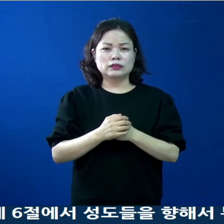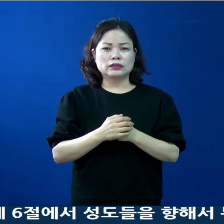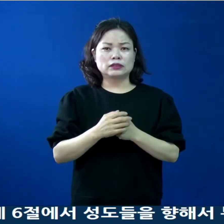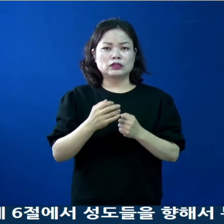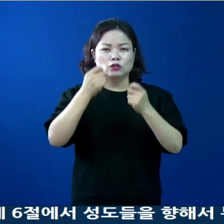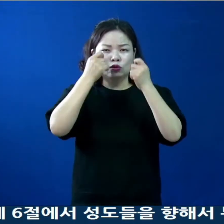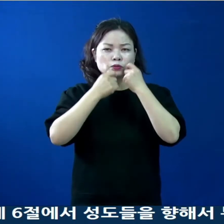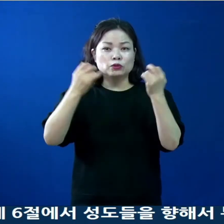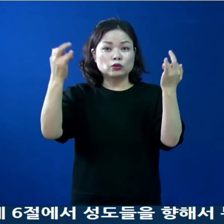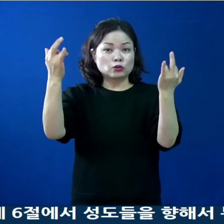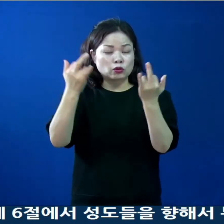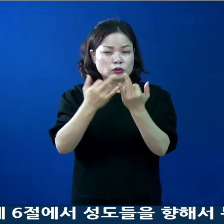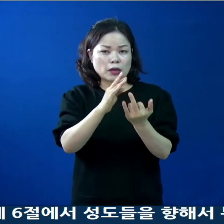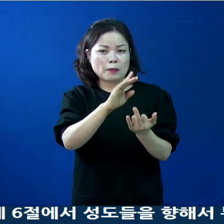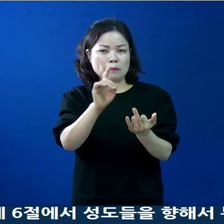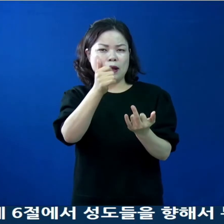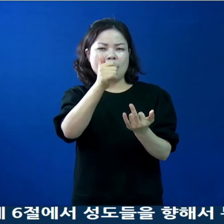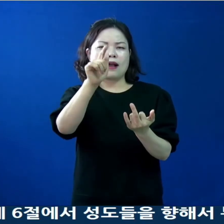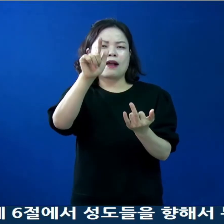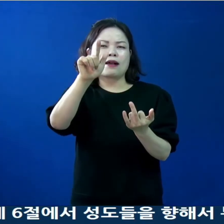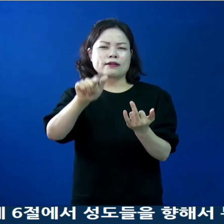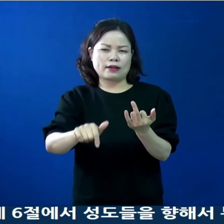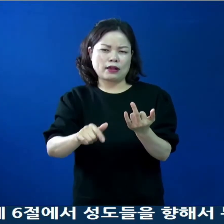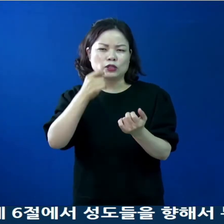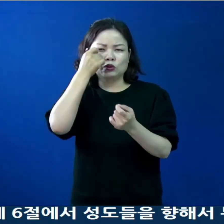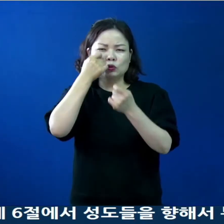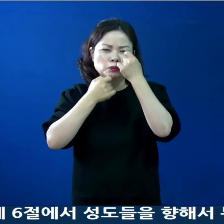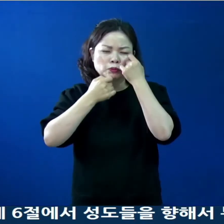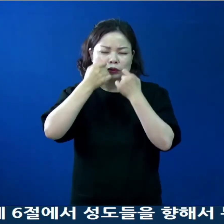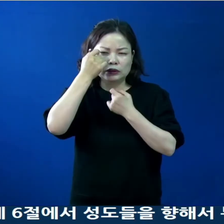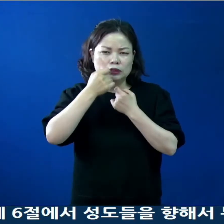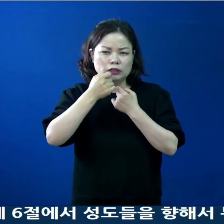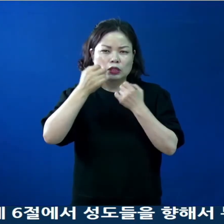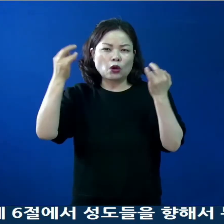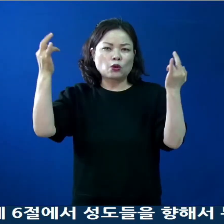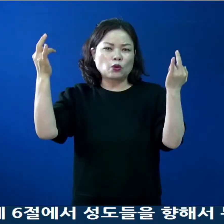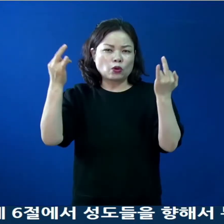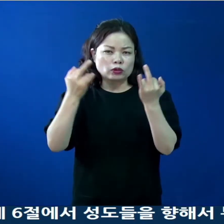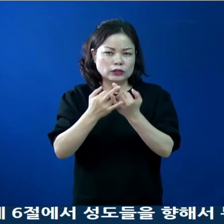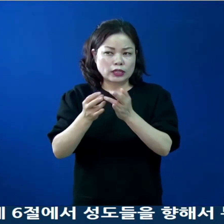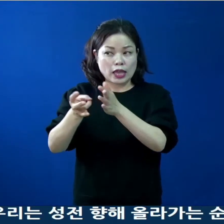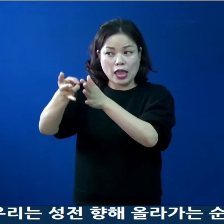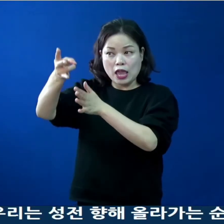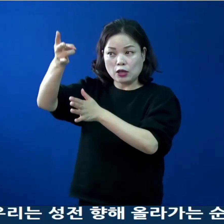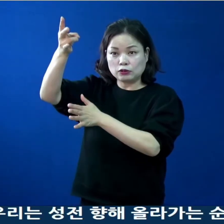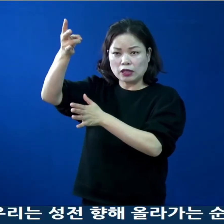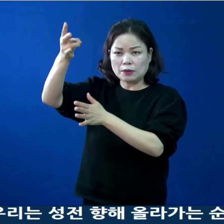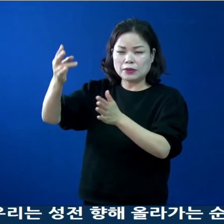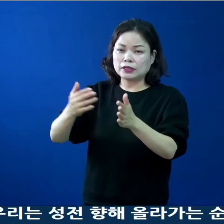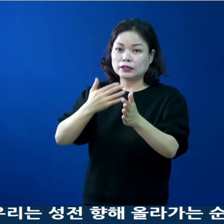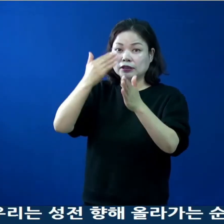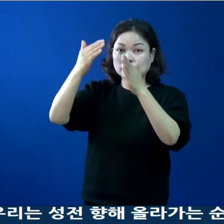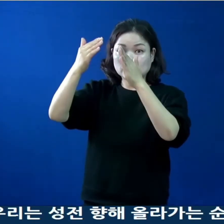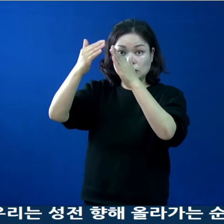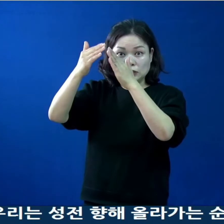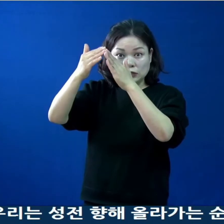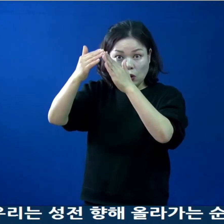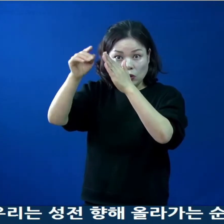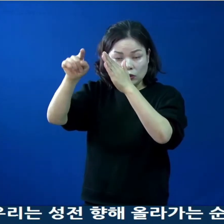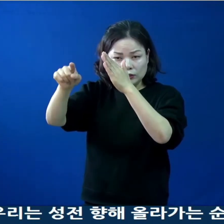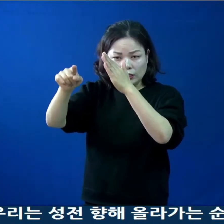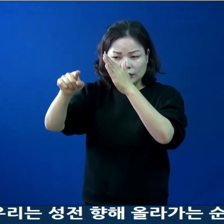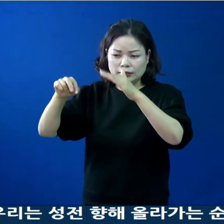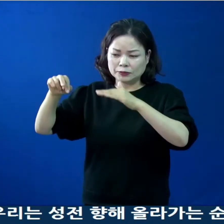골짜기라고 하는데, 박하는 눈물을 뜻합니다. 박하 골짜기는 예루살렘 성전을 향한 순례객들이